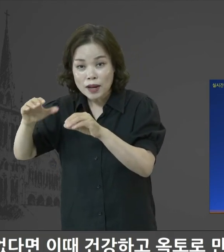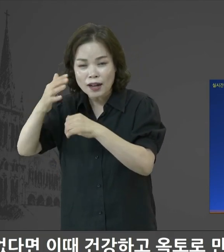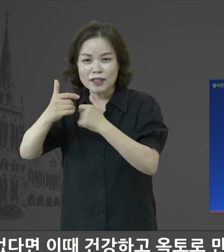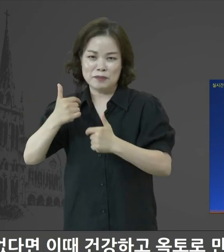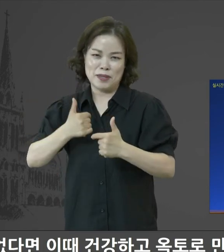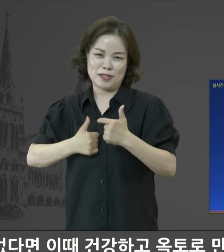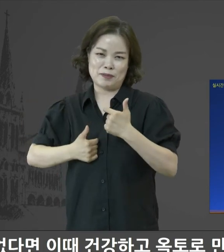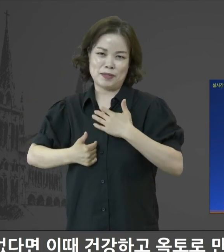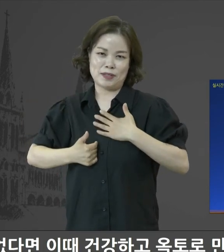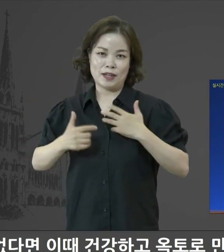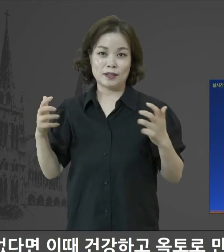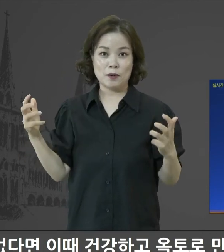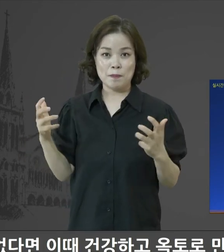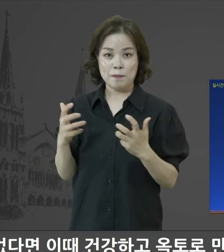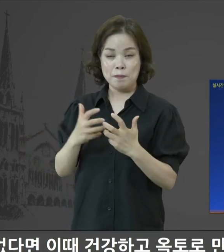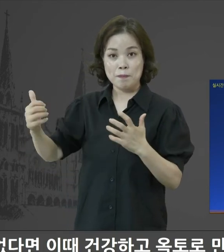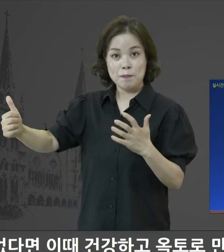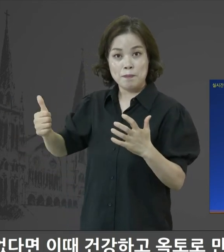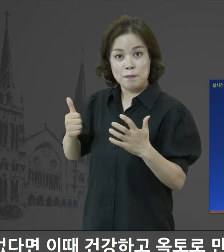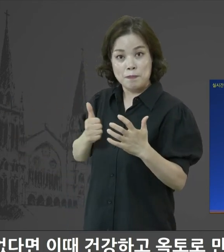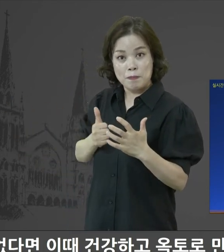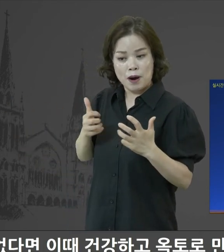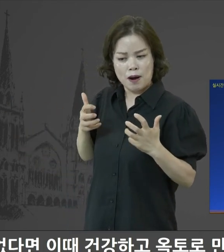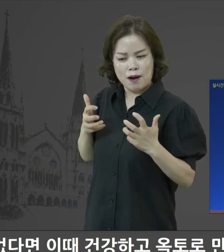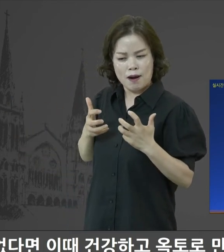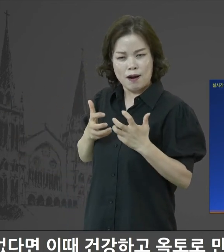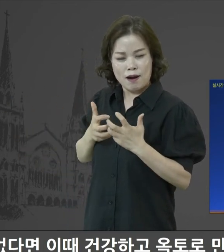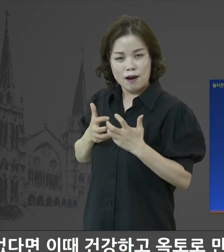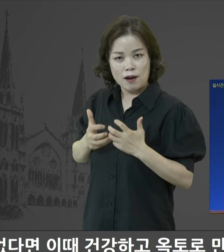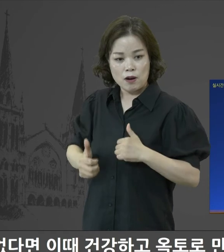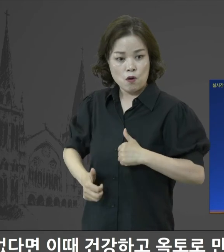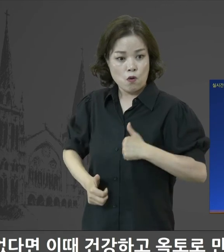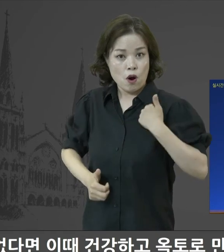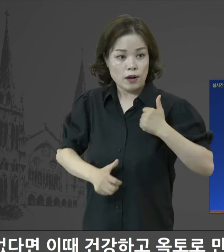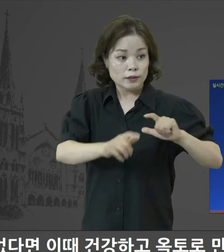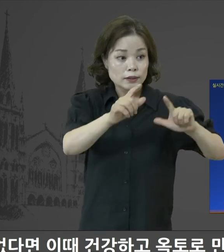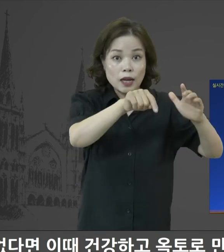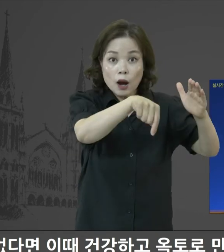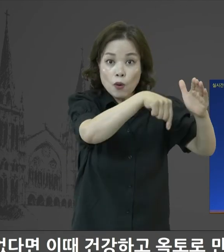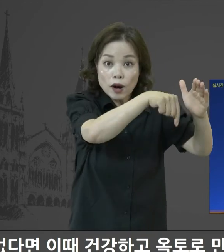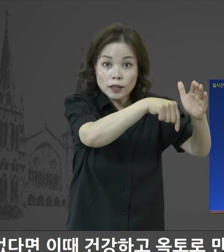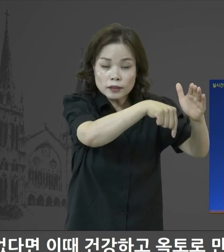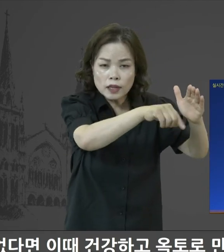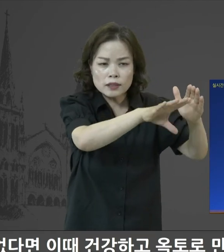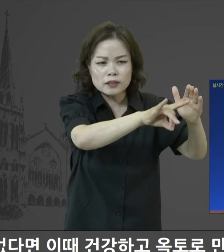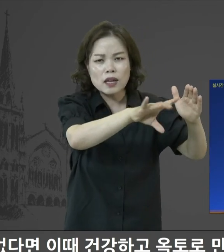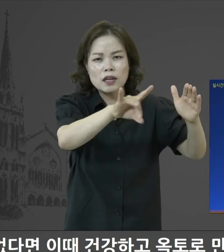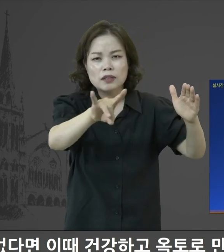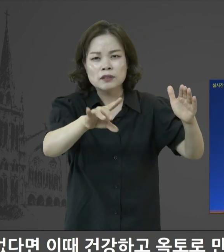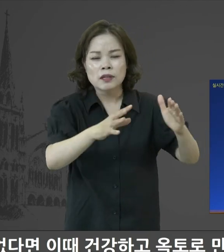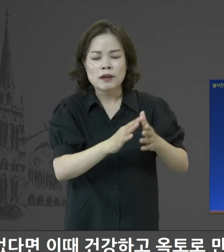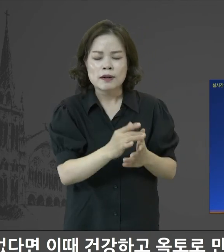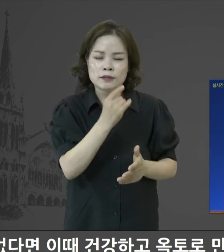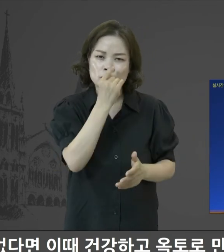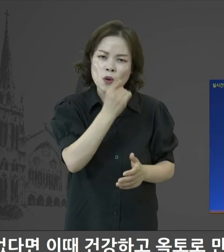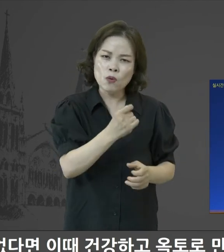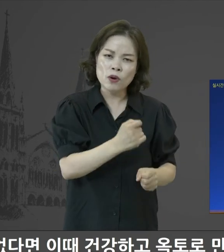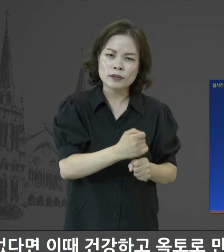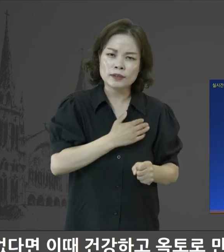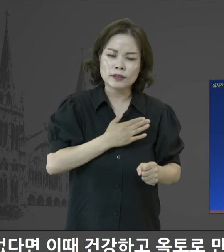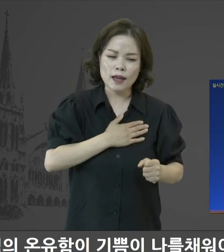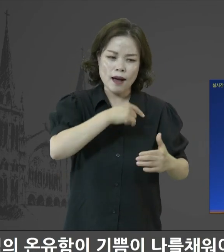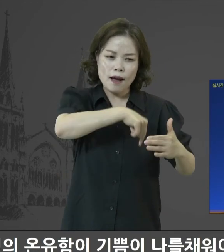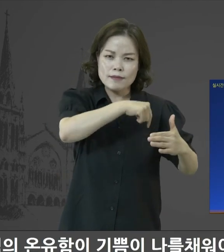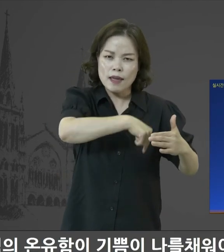기쁨이 나를 채우고 있어야 분이 치미는 그 상황 속에서, 때로는 송곳과 같이 분노가 내